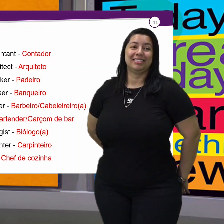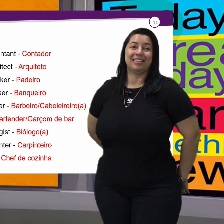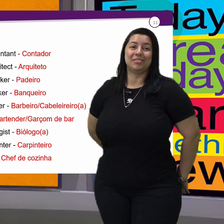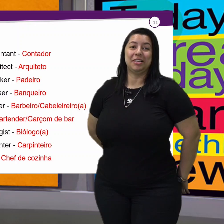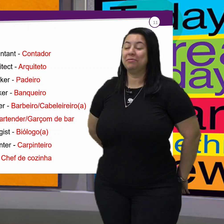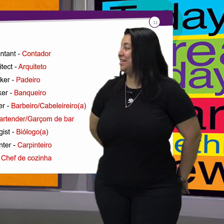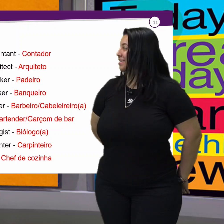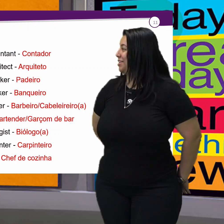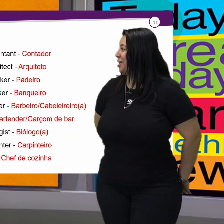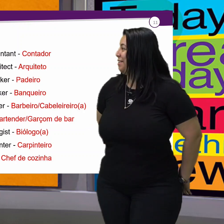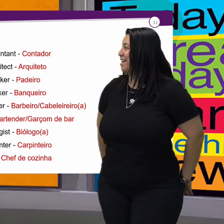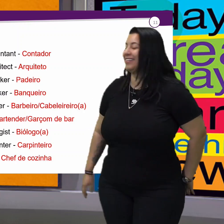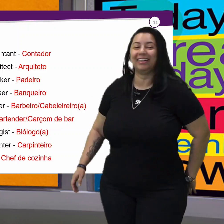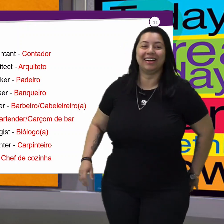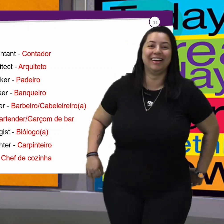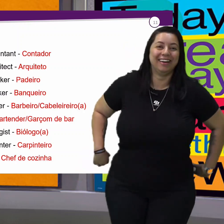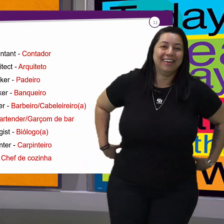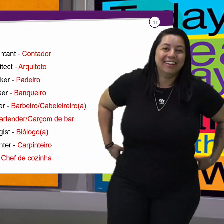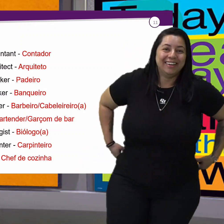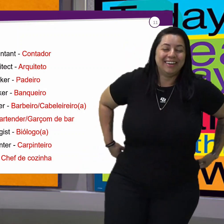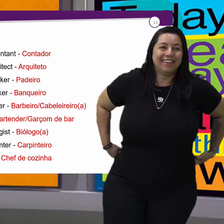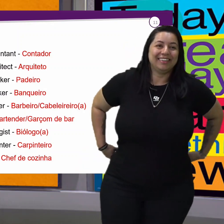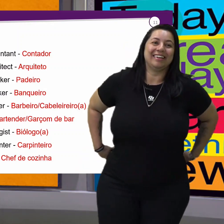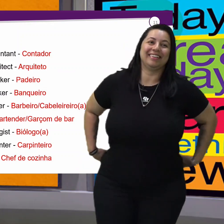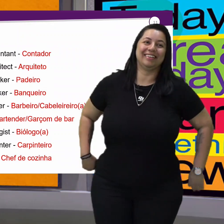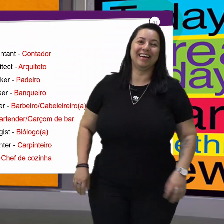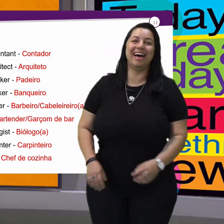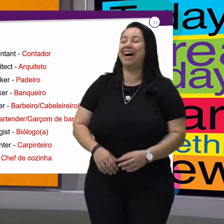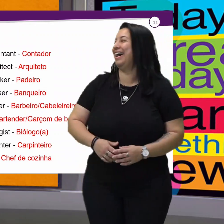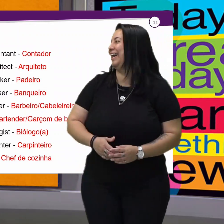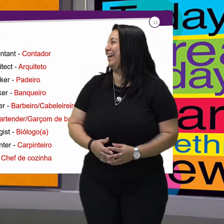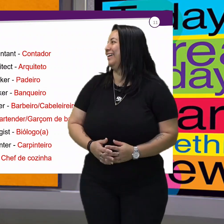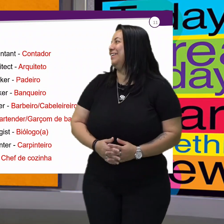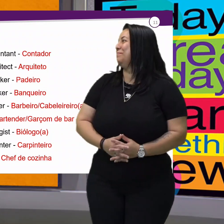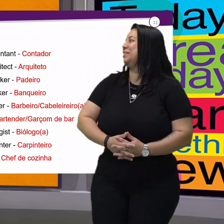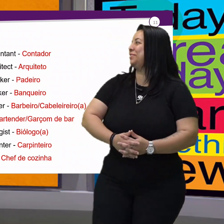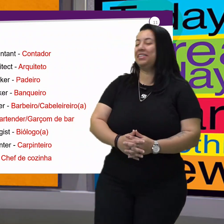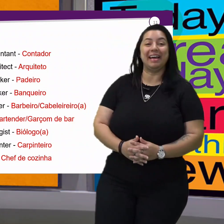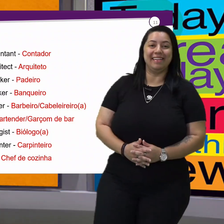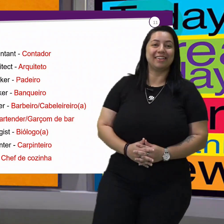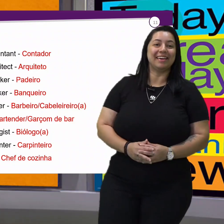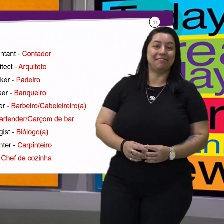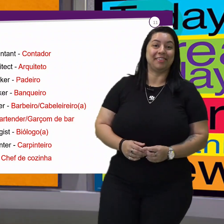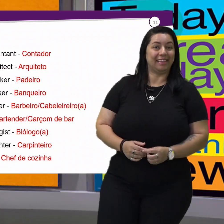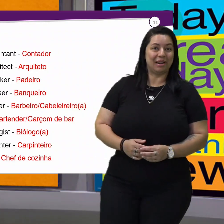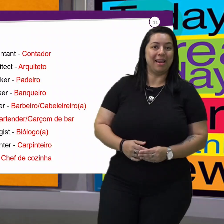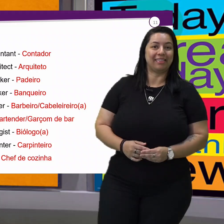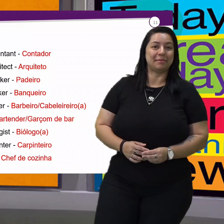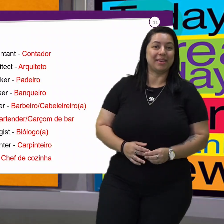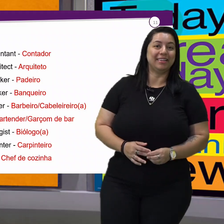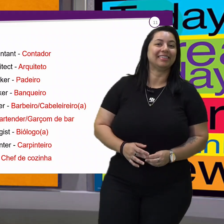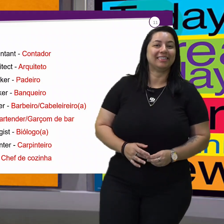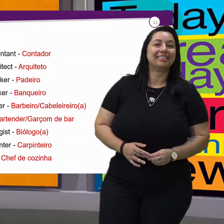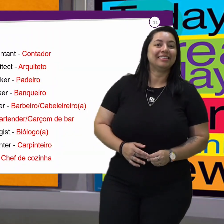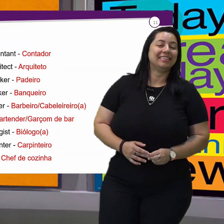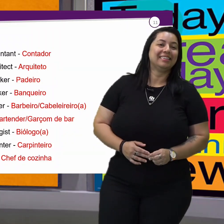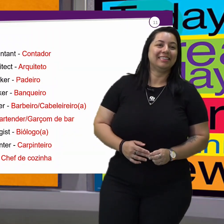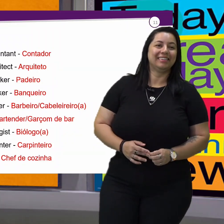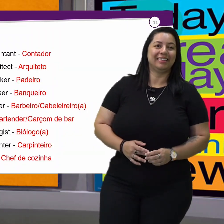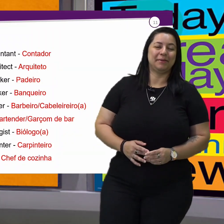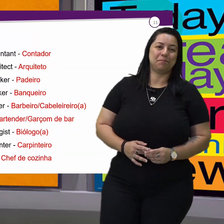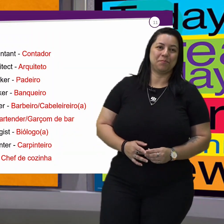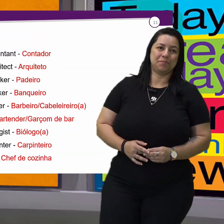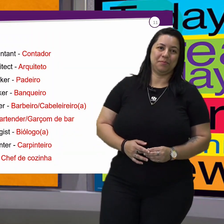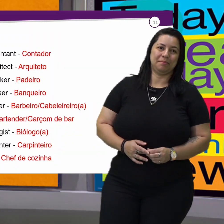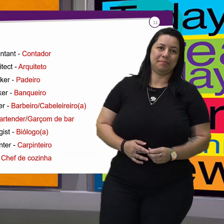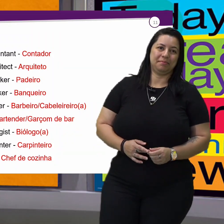de your, né? Então, de yours aí. Né? Não sei, mas mesmo assim, tem gente que mesmo assim mesmo trabalha. Ser herdeiro tem que trabalhar também. Então vamos